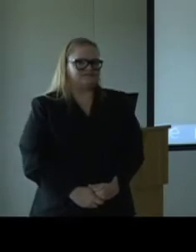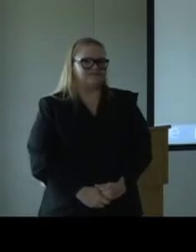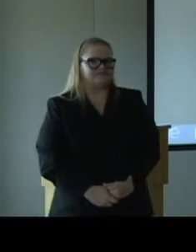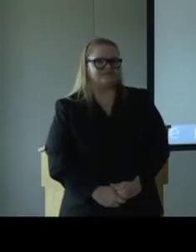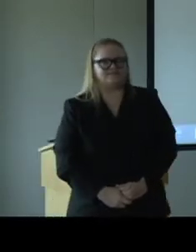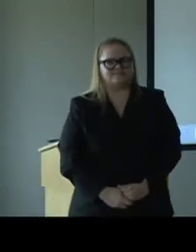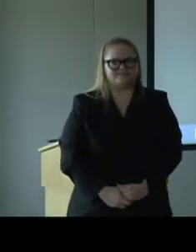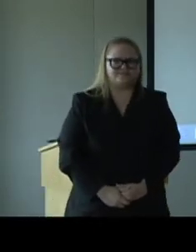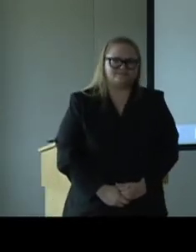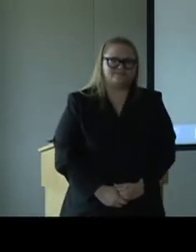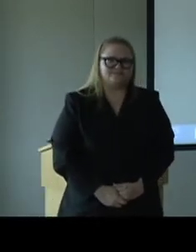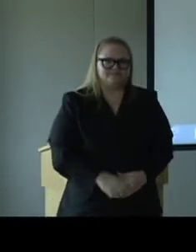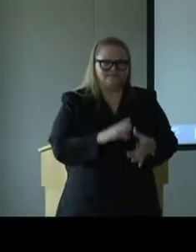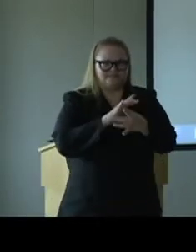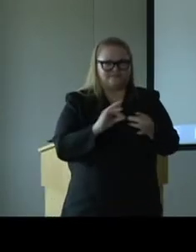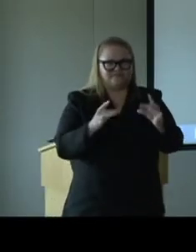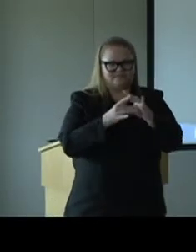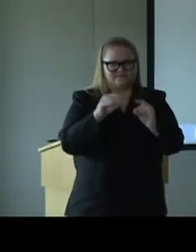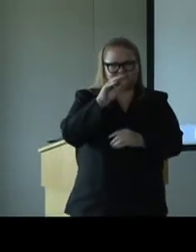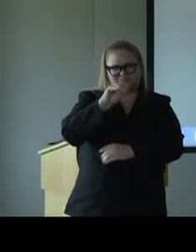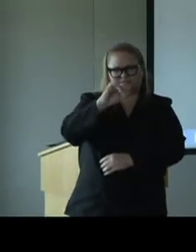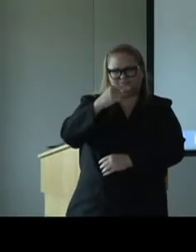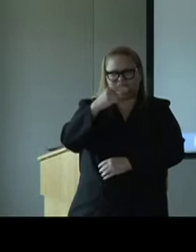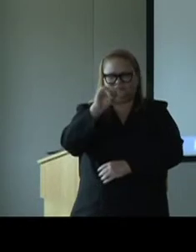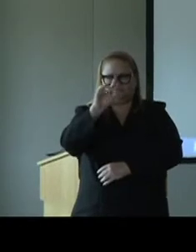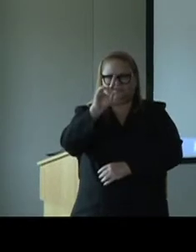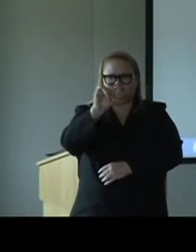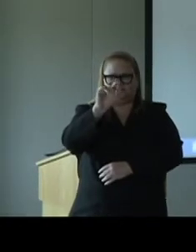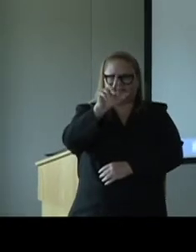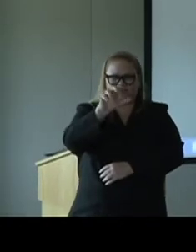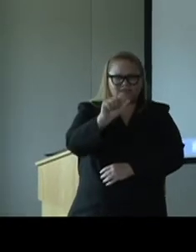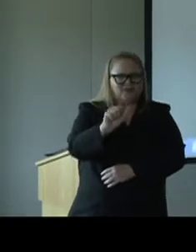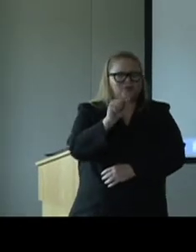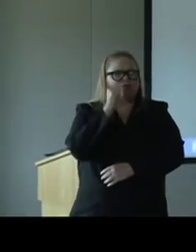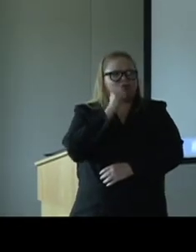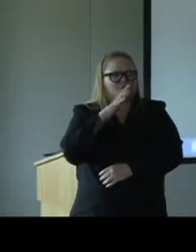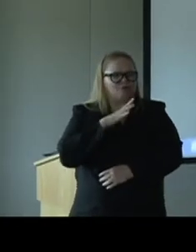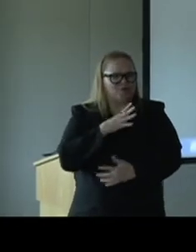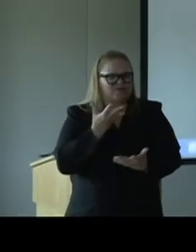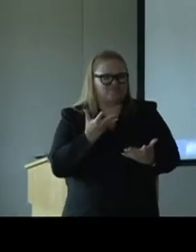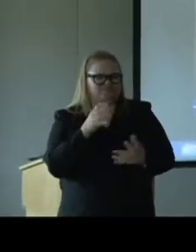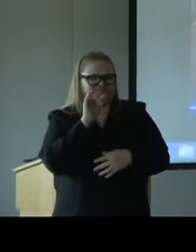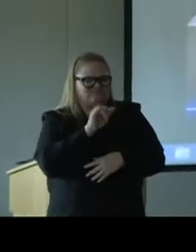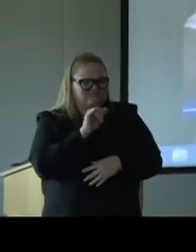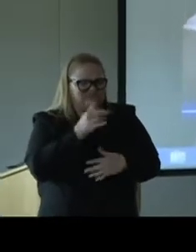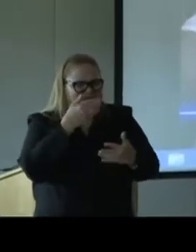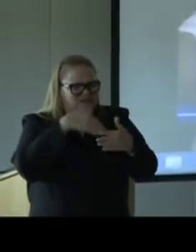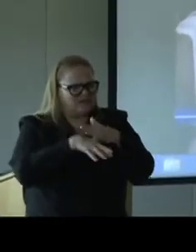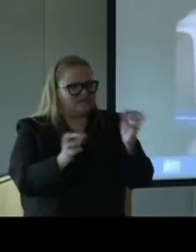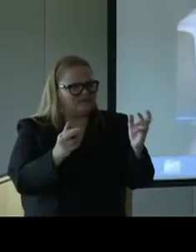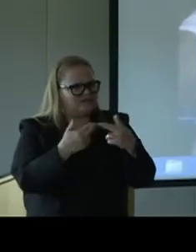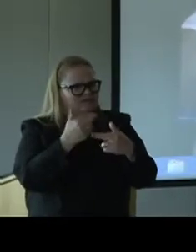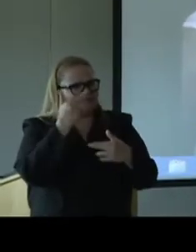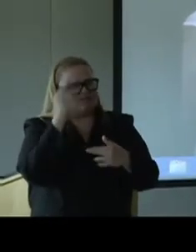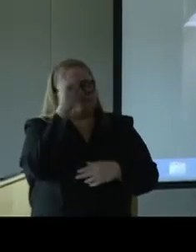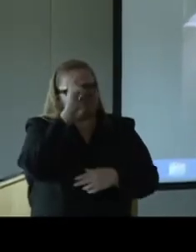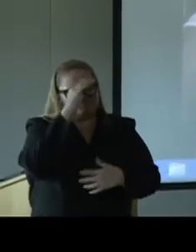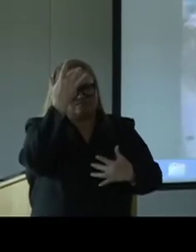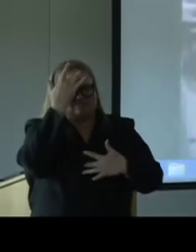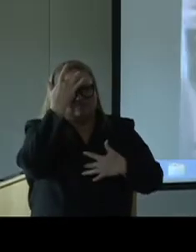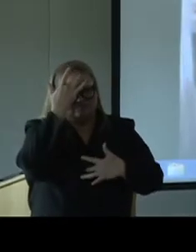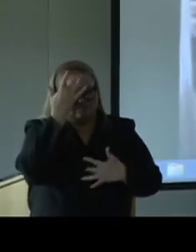Esta es la historia de Migdalia, una mujer que se ha mantenido restringida en su habitación debido a su condición